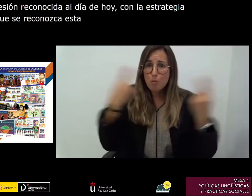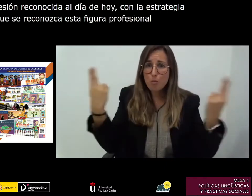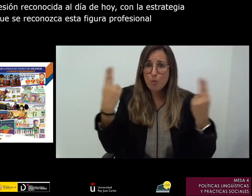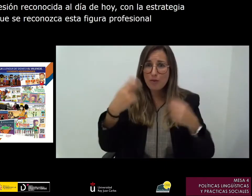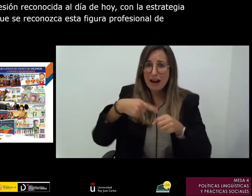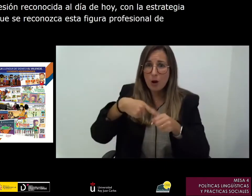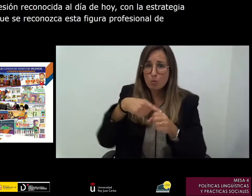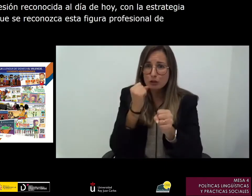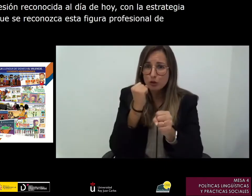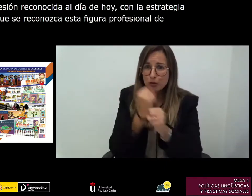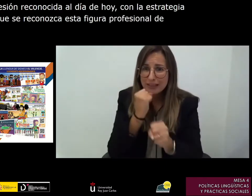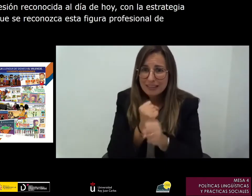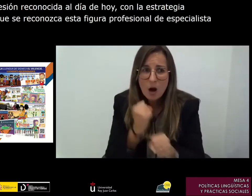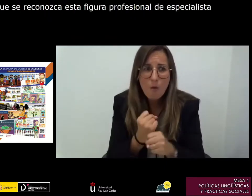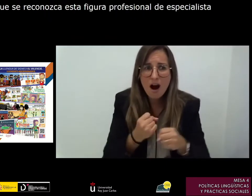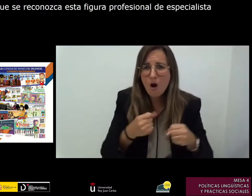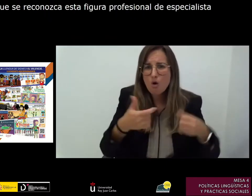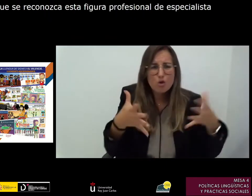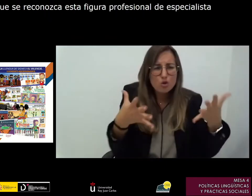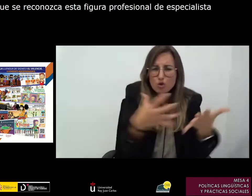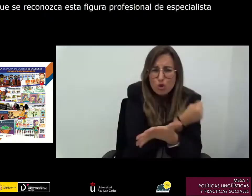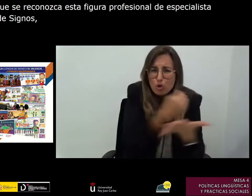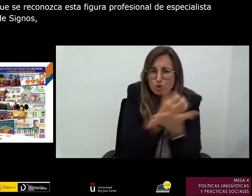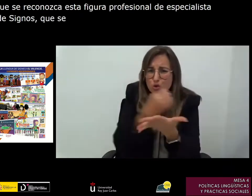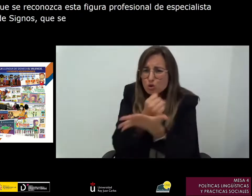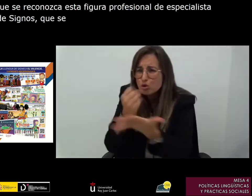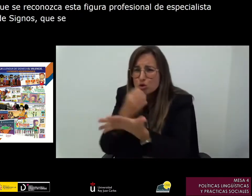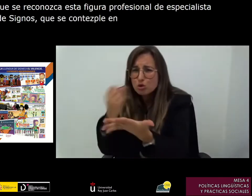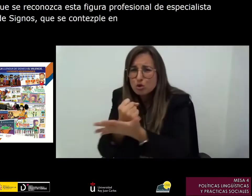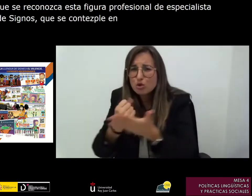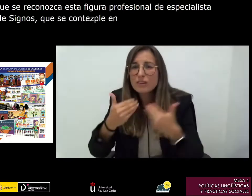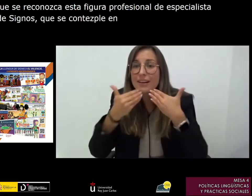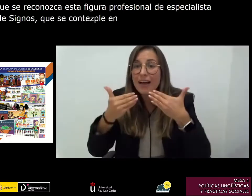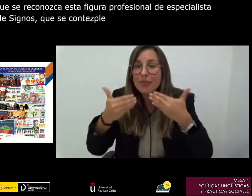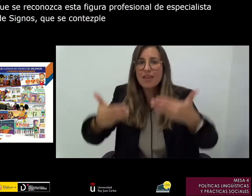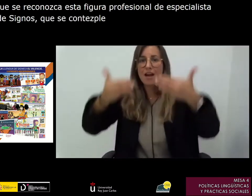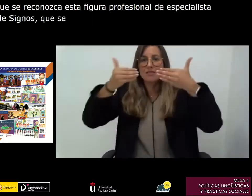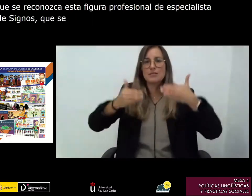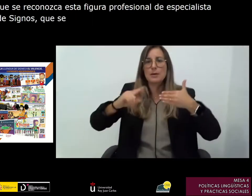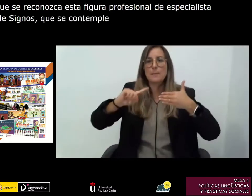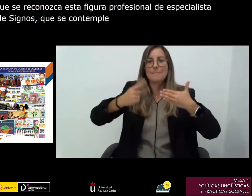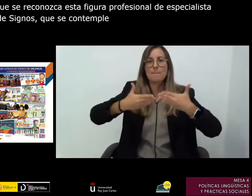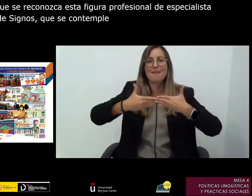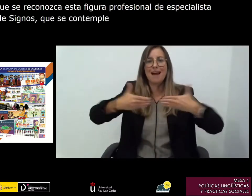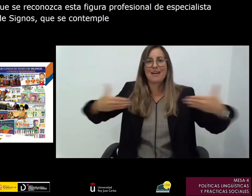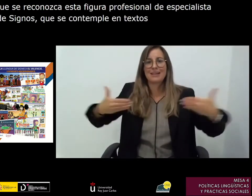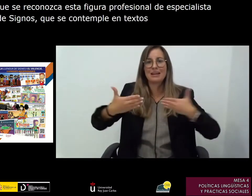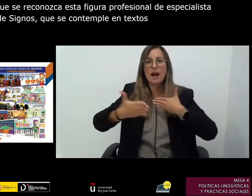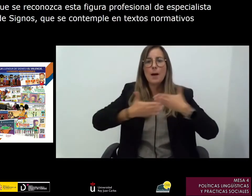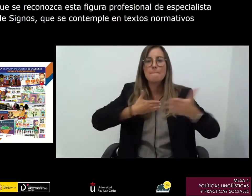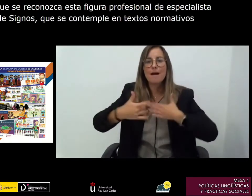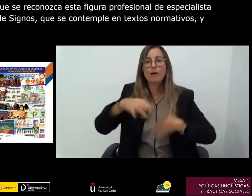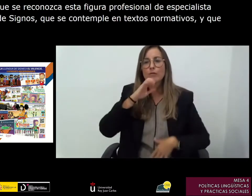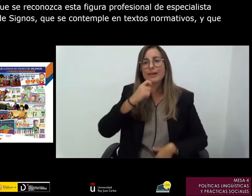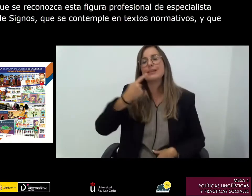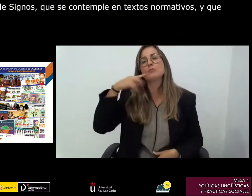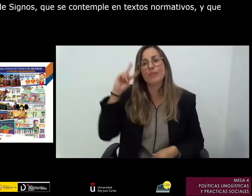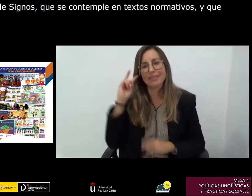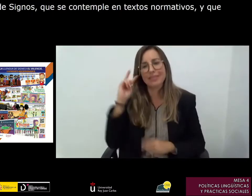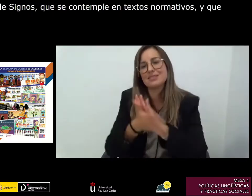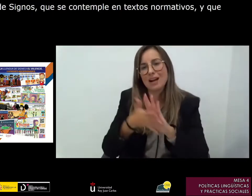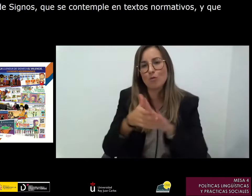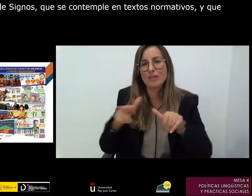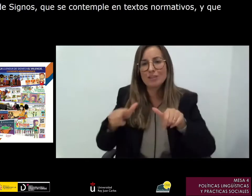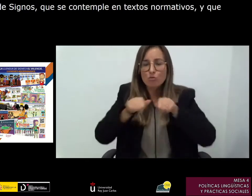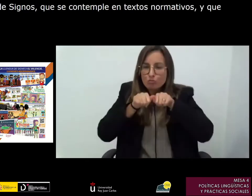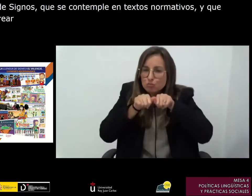signos, que se contemple en los textos normativos y que se inste a crear puestos de trabajo que puedan ser ocupados por este